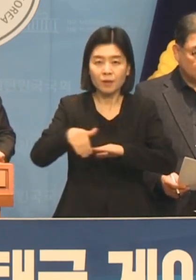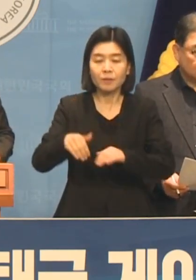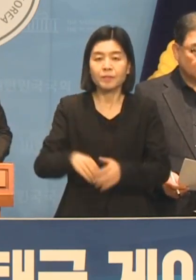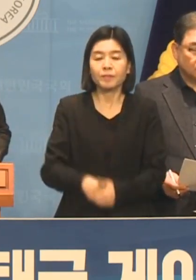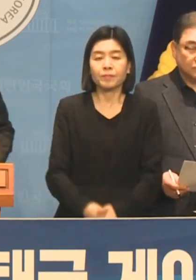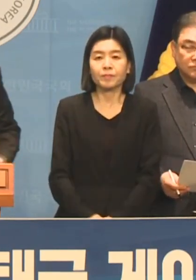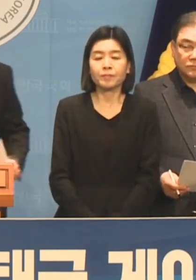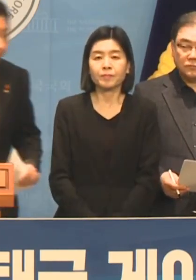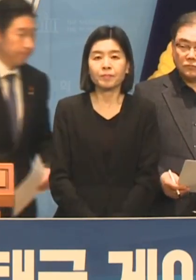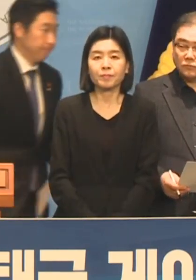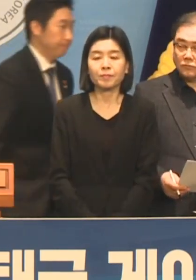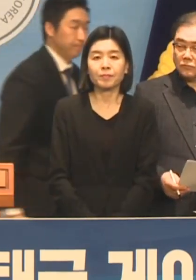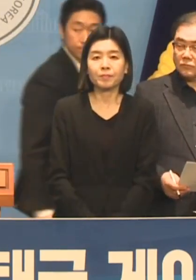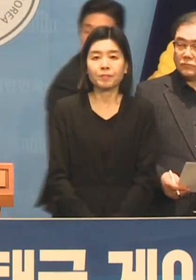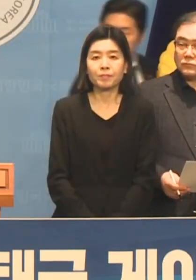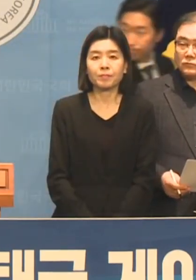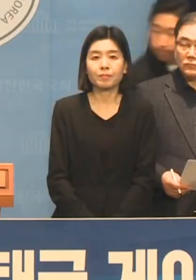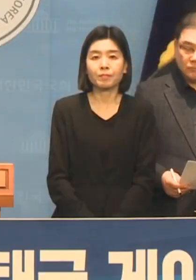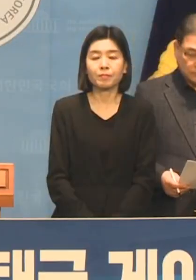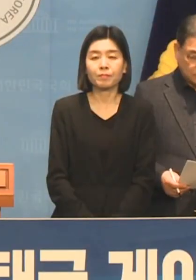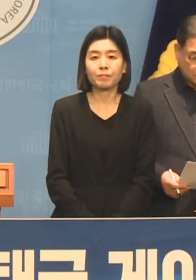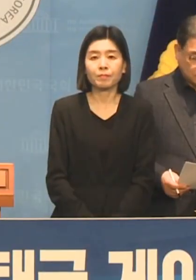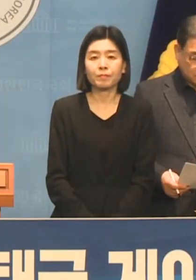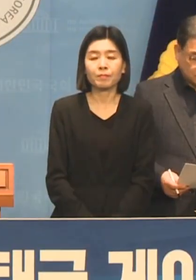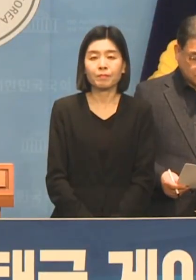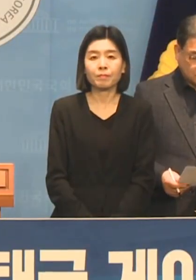낭독하도록 하겠습니다.